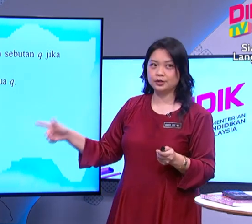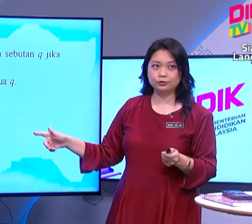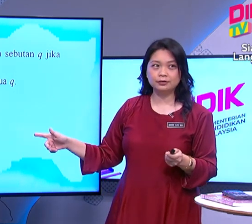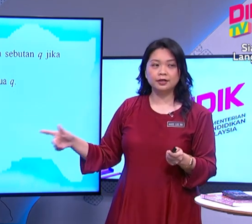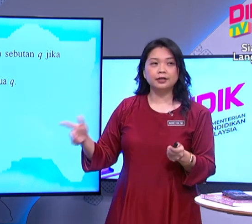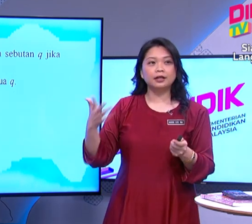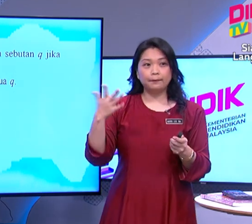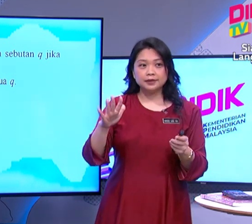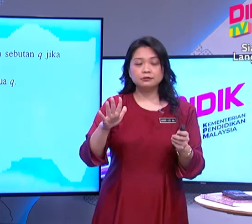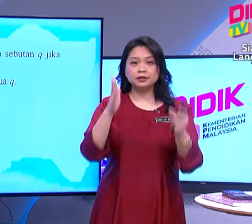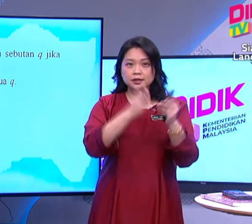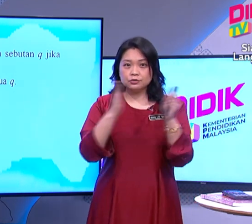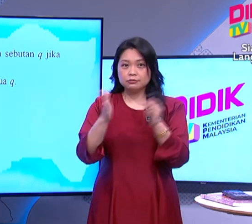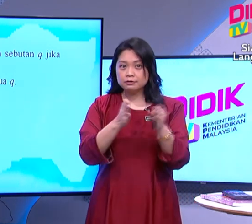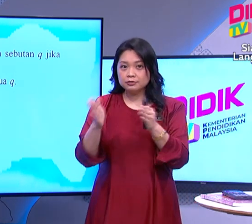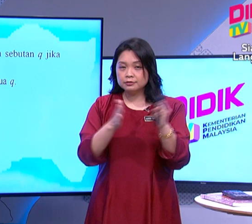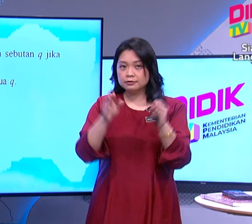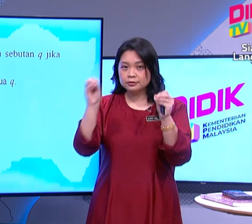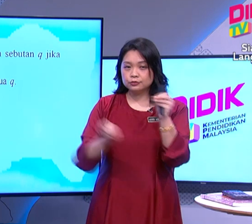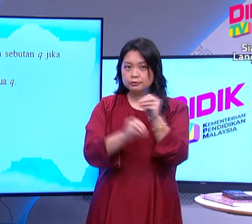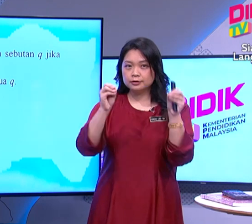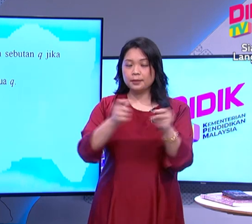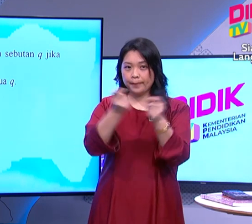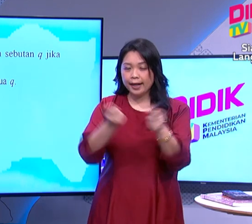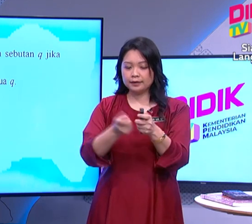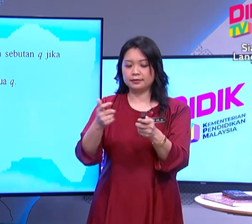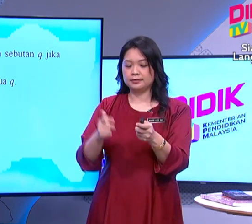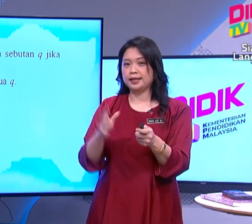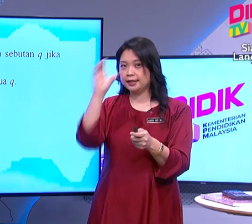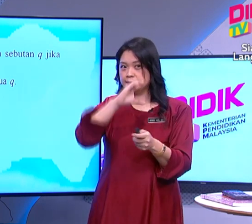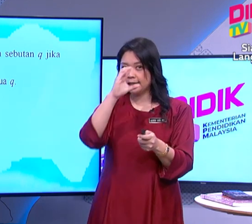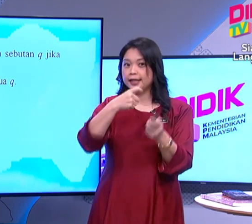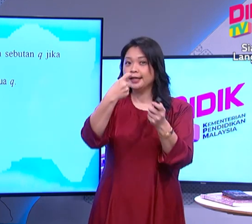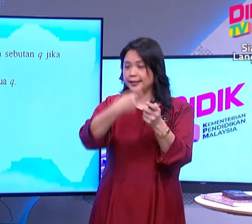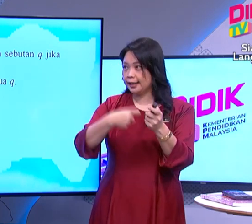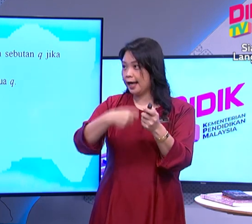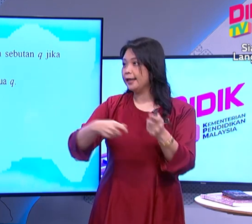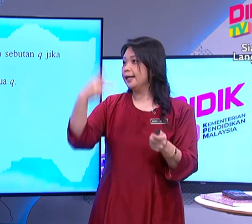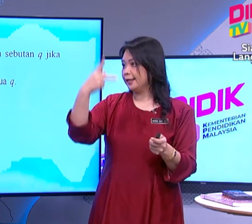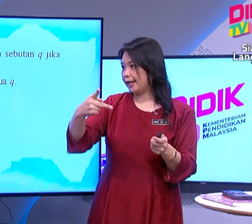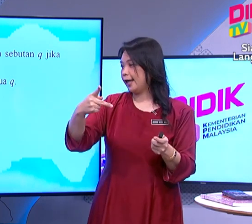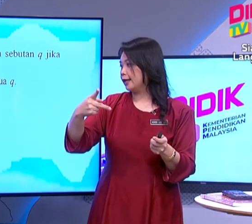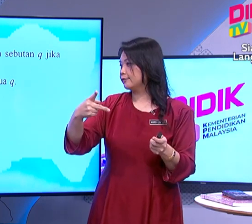Hai itu Lepas tuh kita susun-susun tempat dan kita cari nilai key